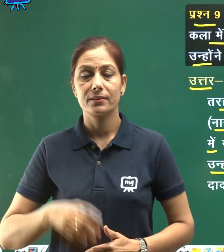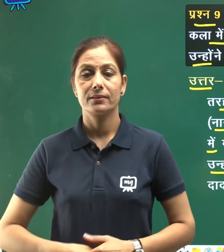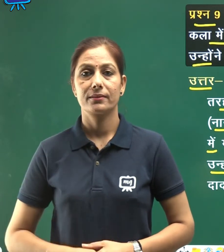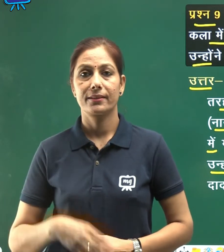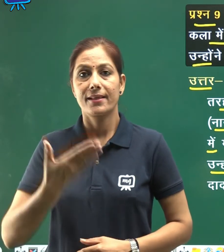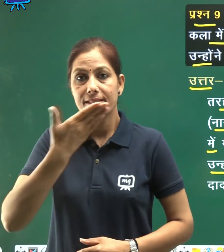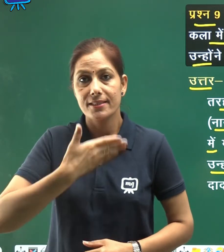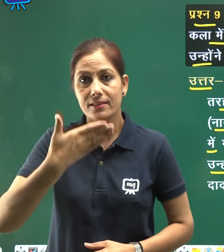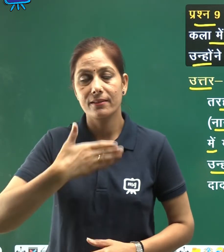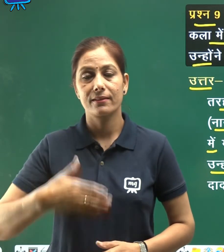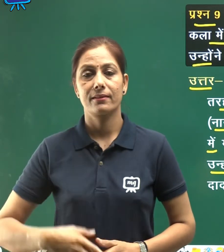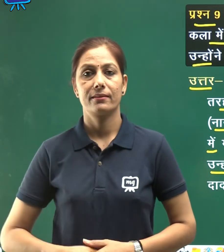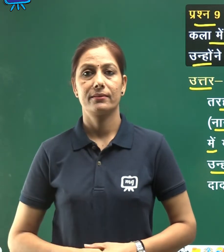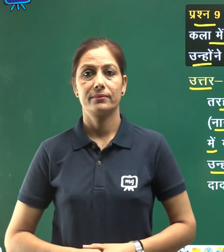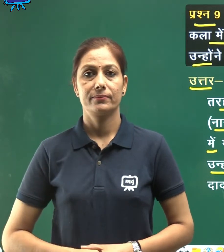सीखी थी।